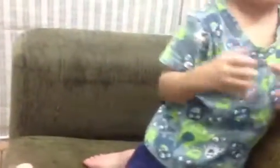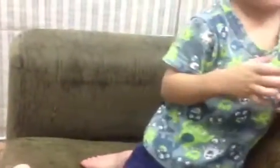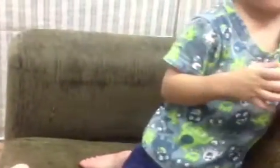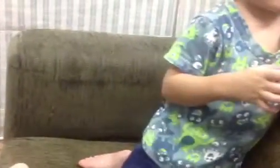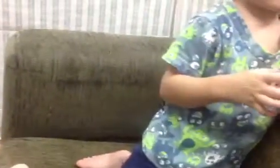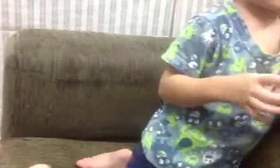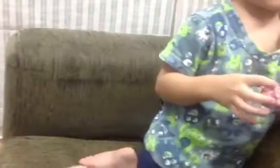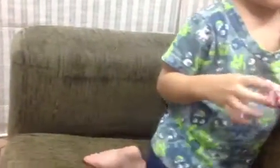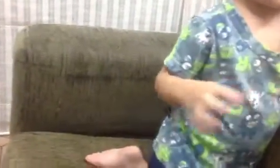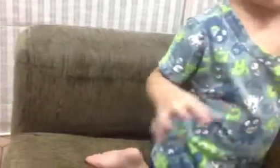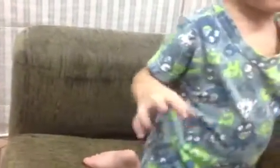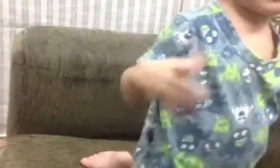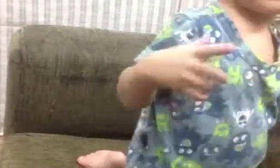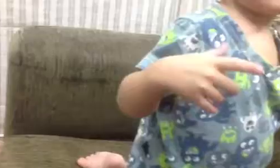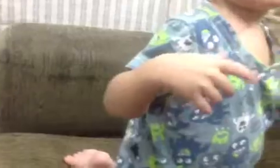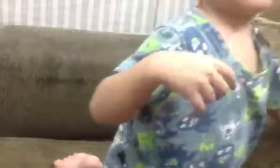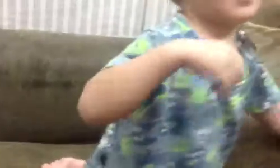Tem que esperar, mamãe?